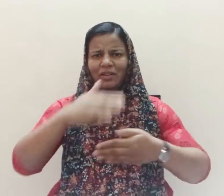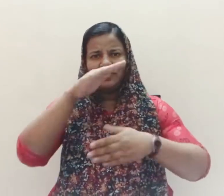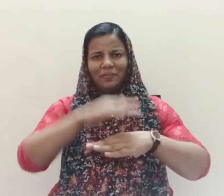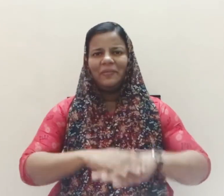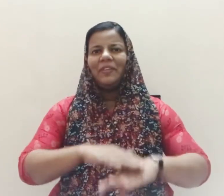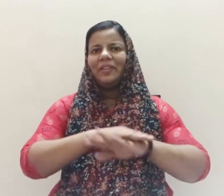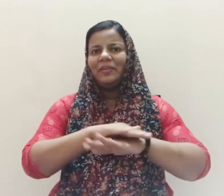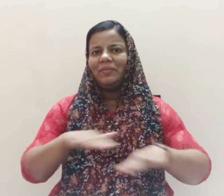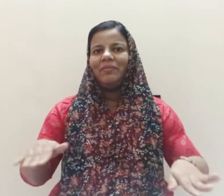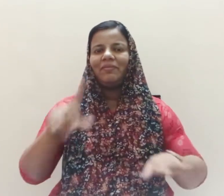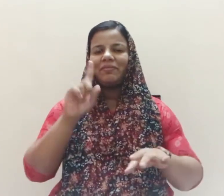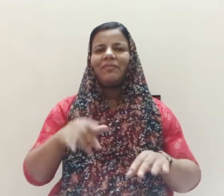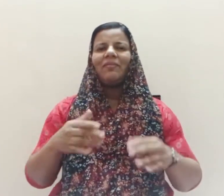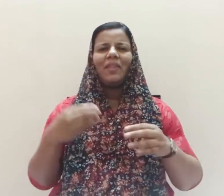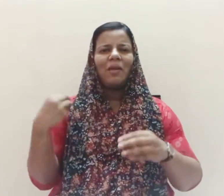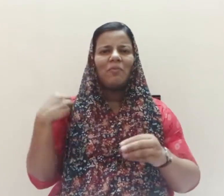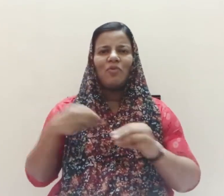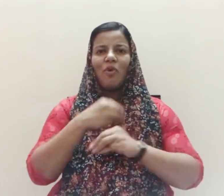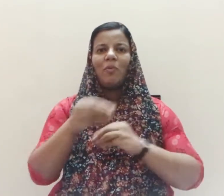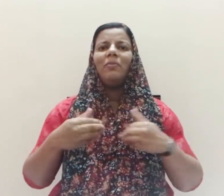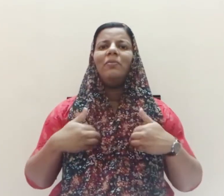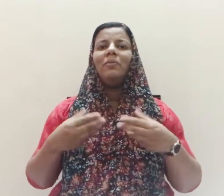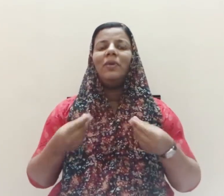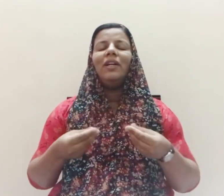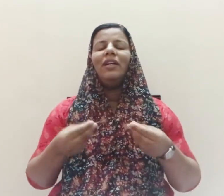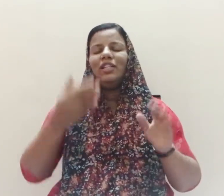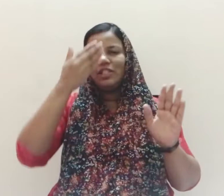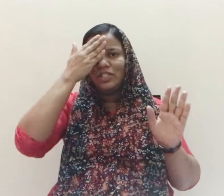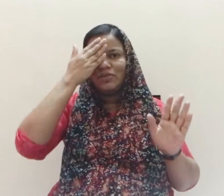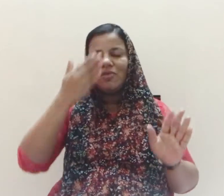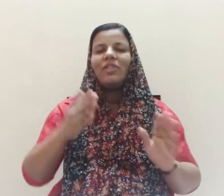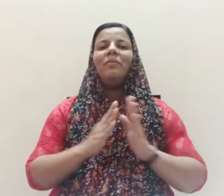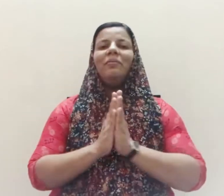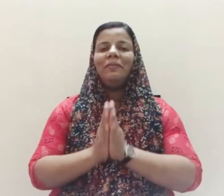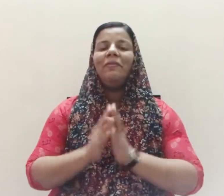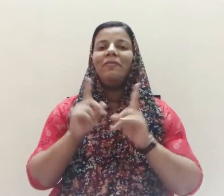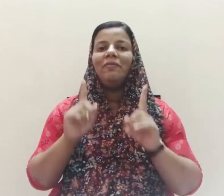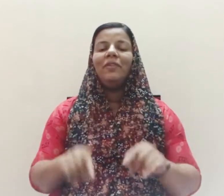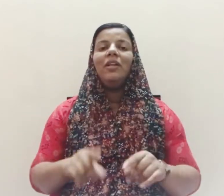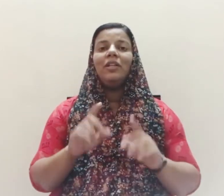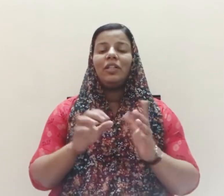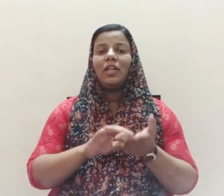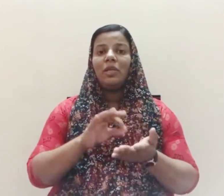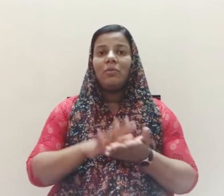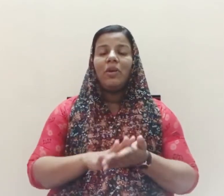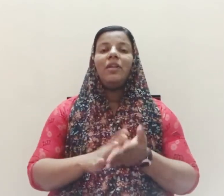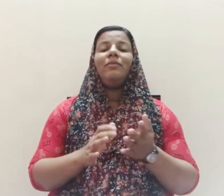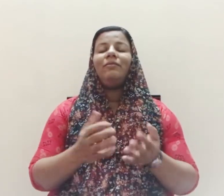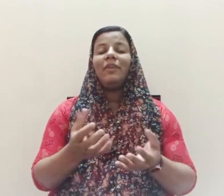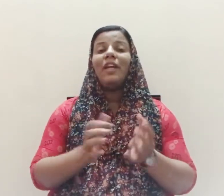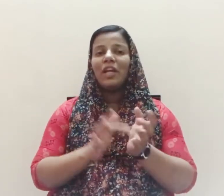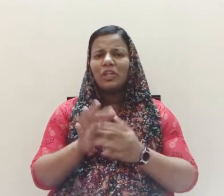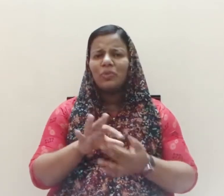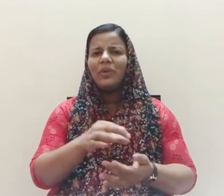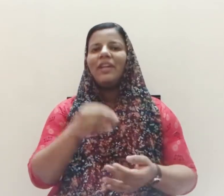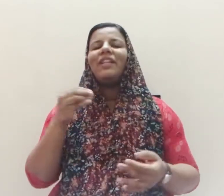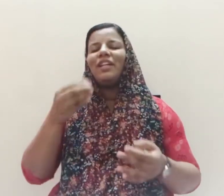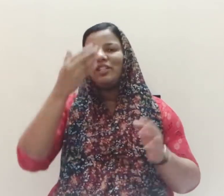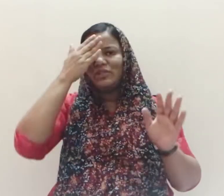ആ പ്രശ്നത്തെ പരിഹരിച്ചു തരുന്നതിനായിട്ട് സ്തോത്രം. അങ്ങ് പോയി ഹല്ലേലൂയ അതിനകത്തൊരു തീരുമാനം എടുക്കുന്നതിനായിട്ട് സ്തോത്രം എന്ന് വേണം